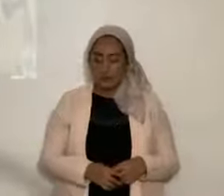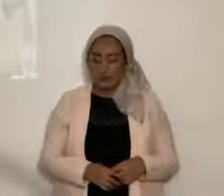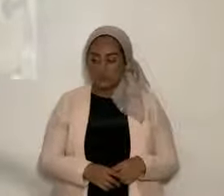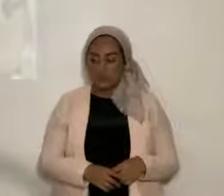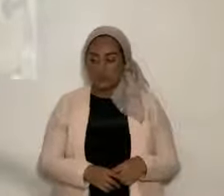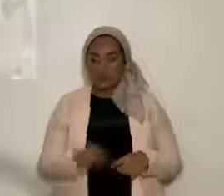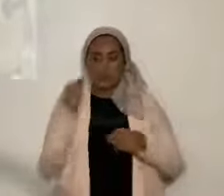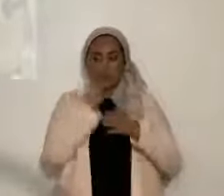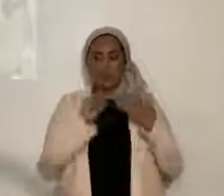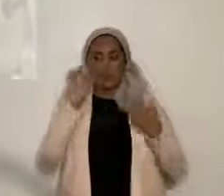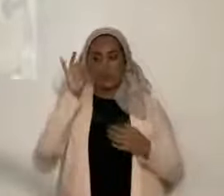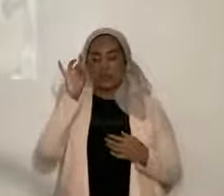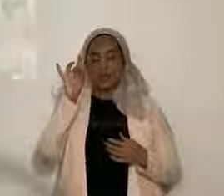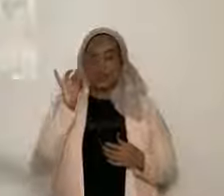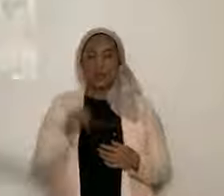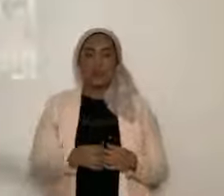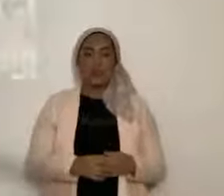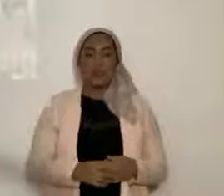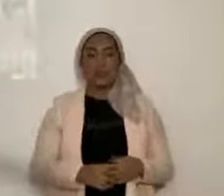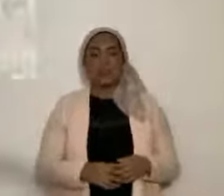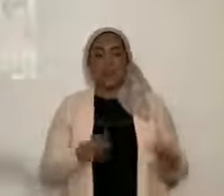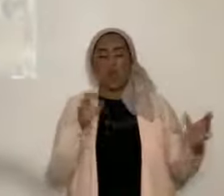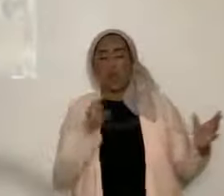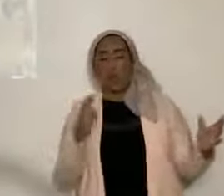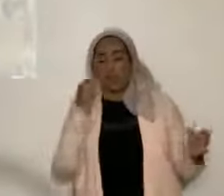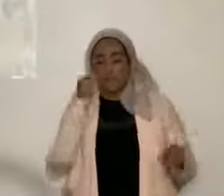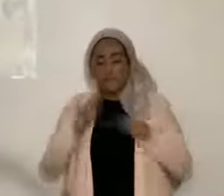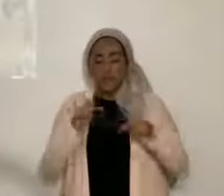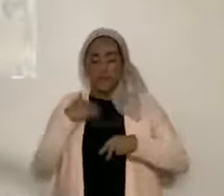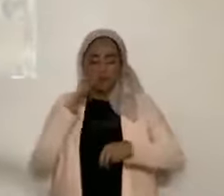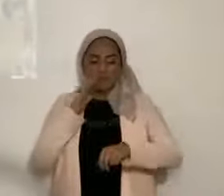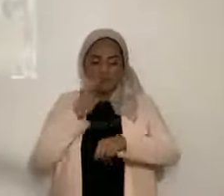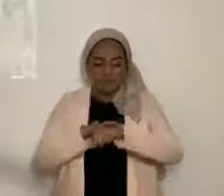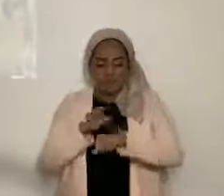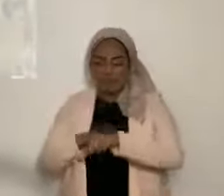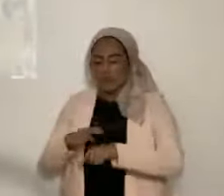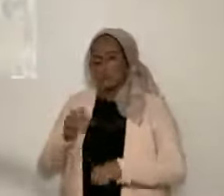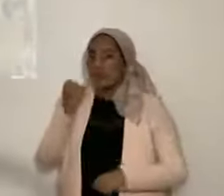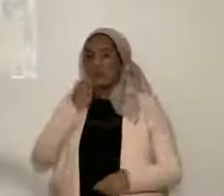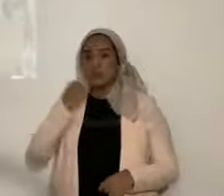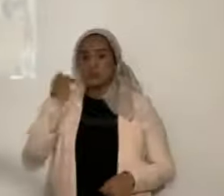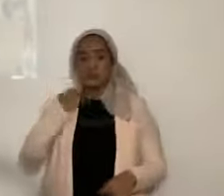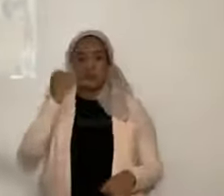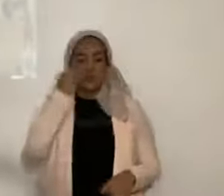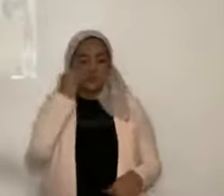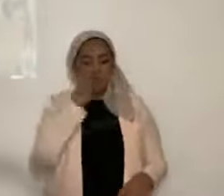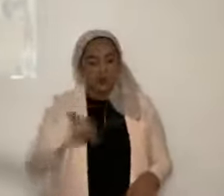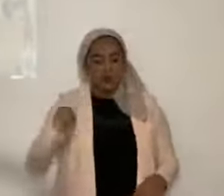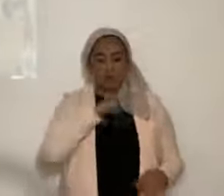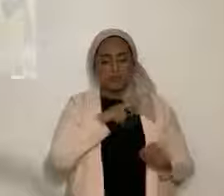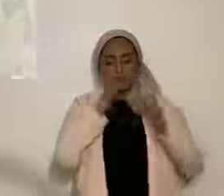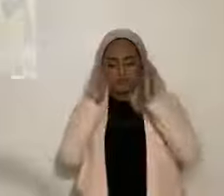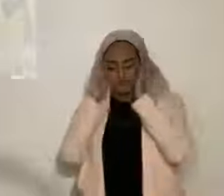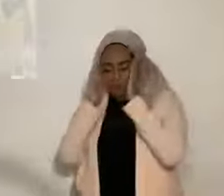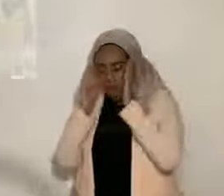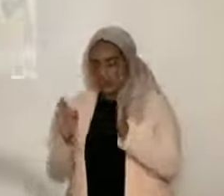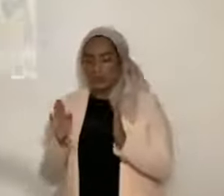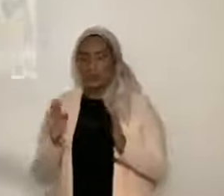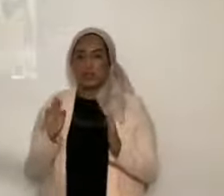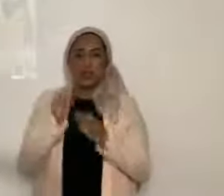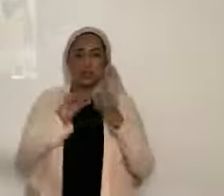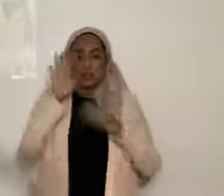El verso 8 de: oye, pueblo mío, y te amonestará Israel, si me oyeres.